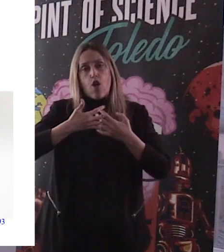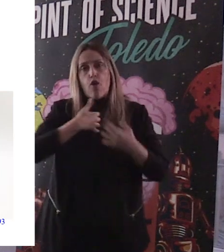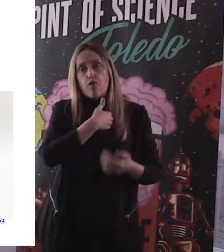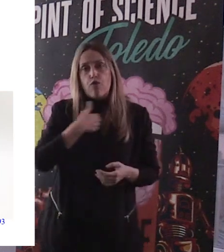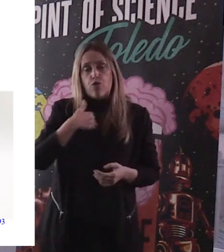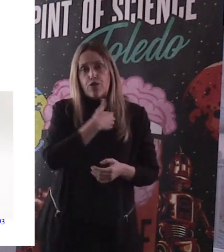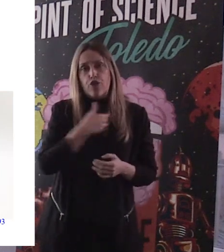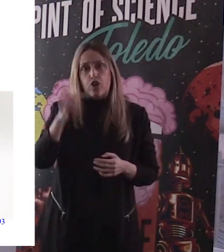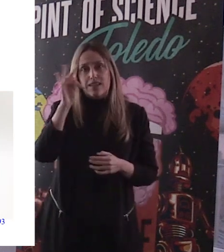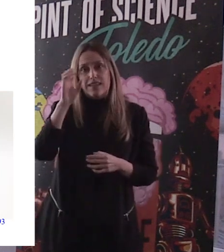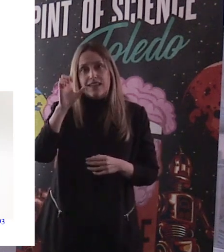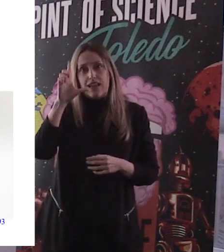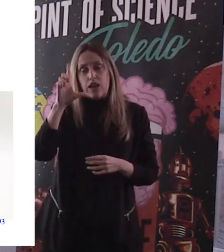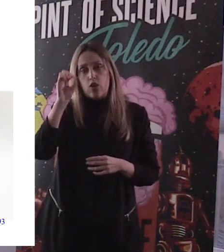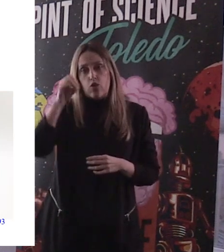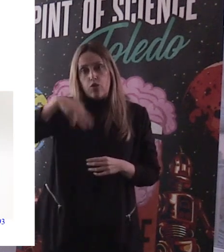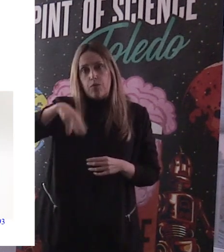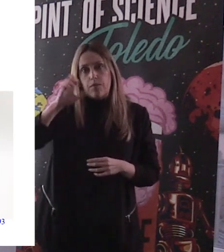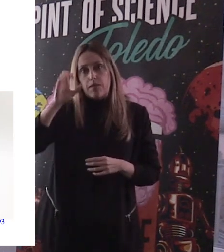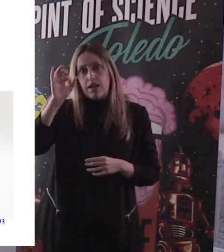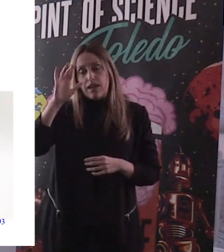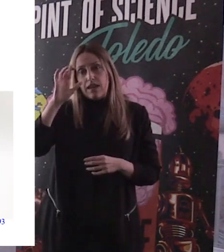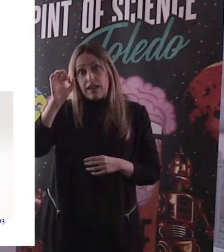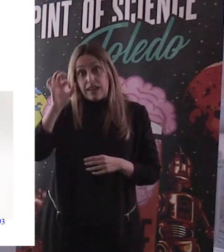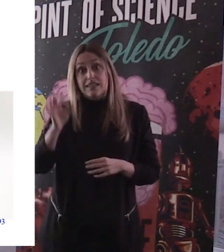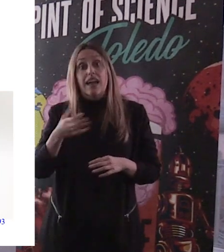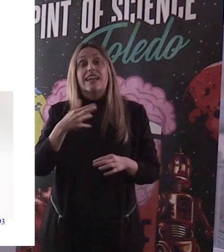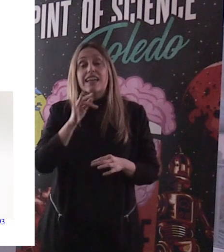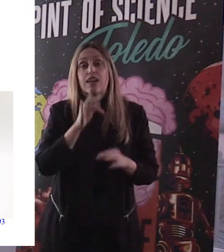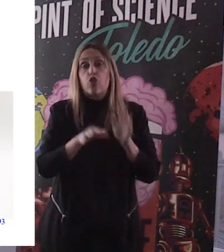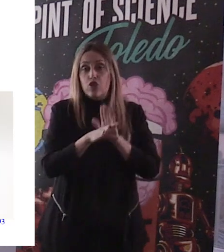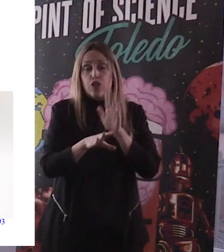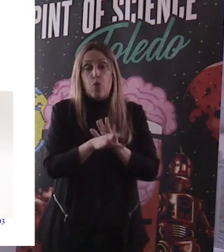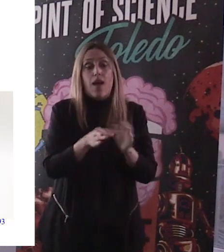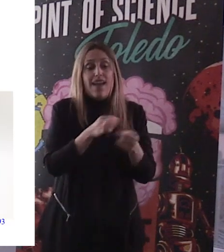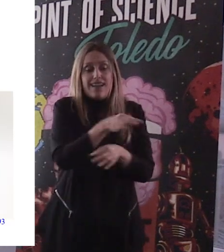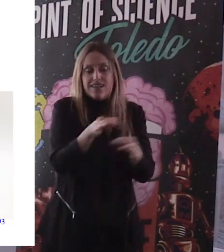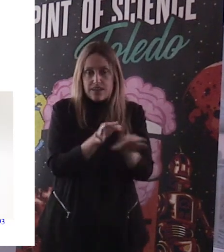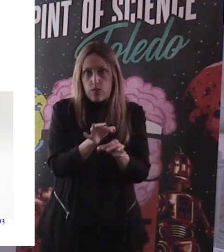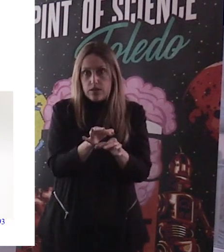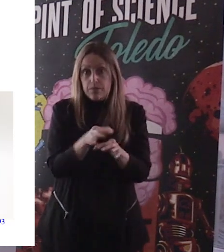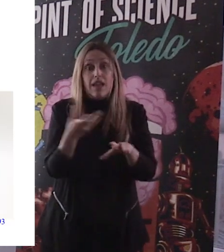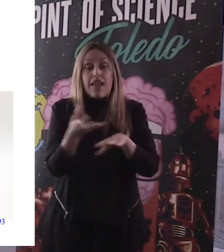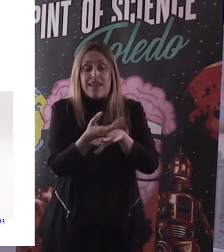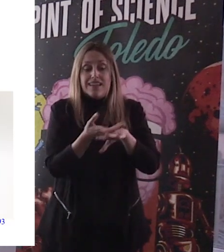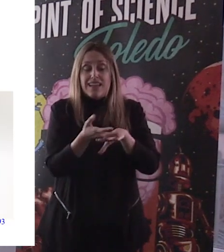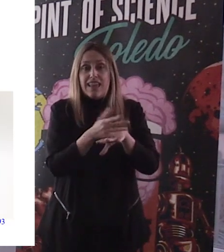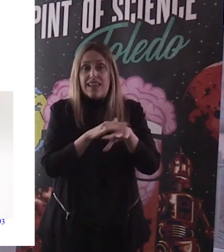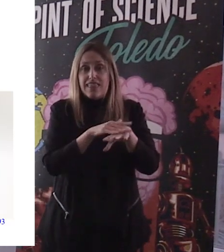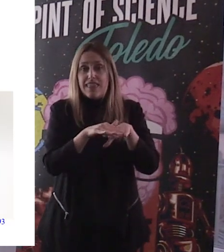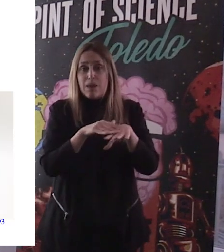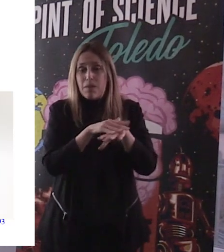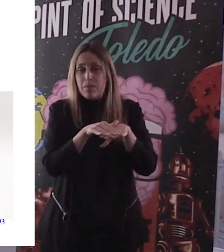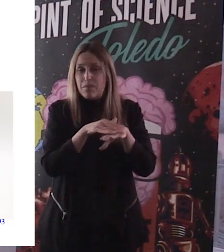la telomerasa que todavía existe en las células. Estamos perdiendo esta enzima con el